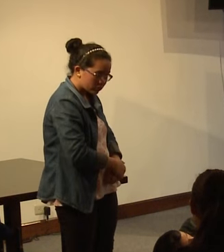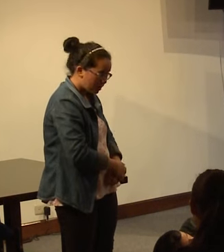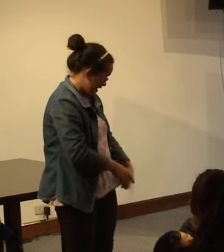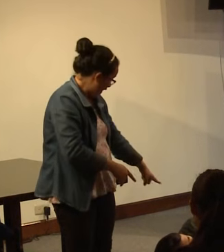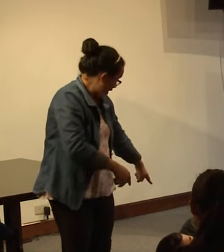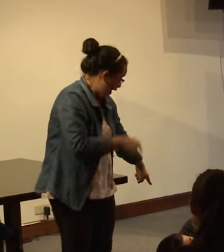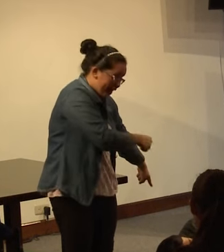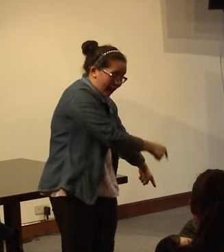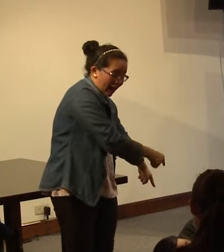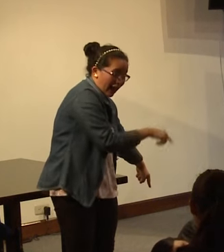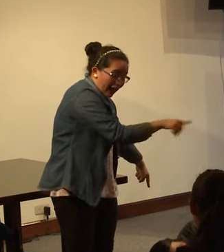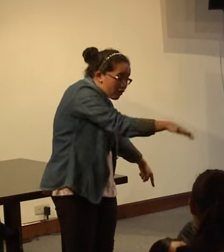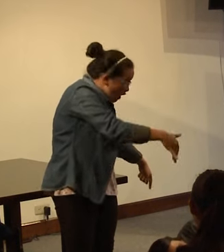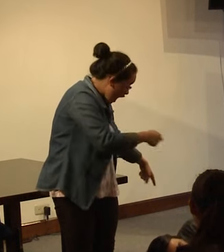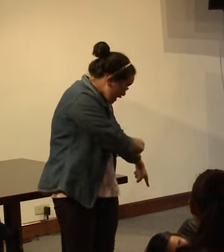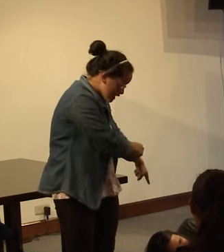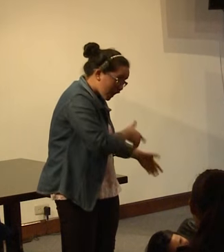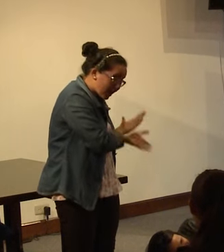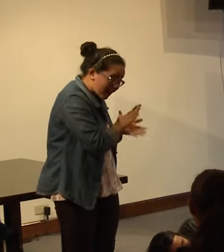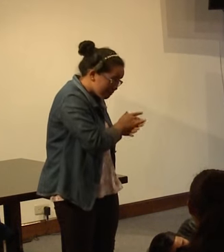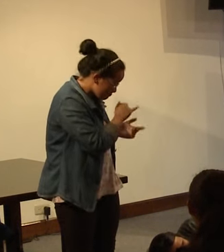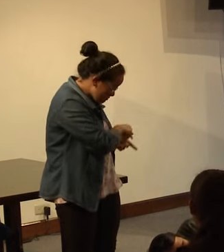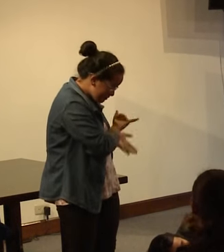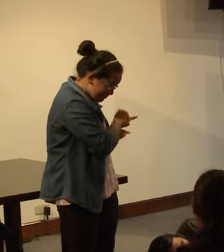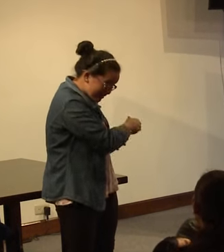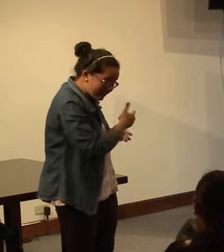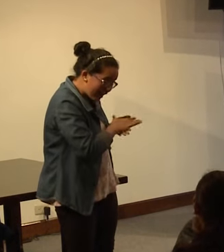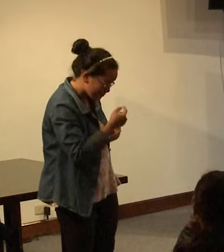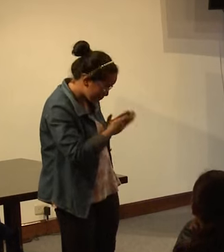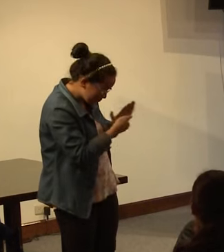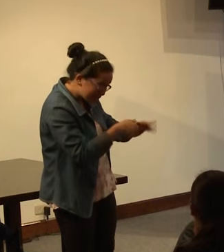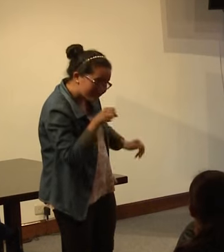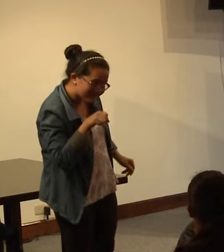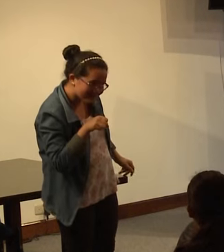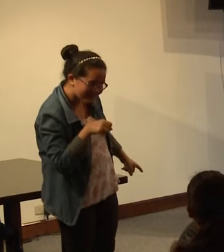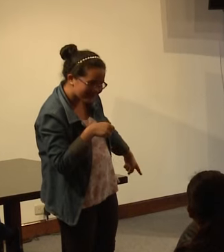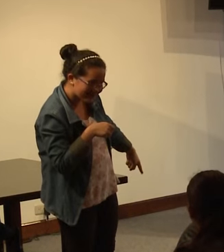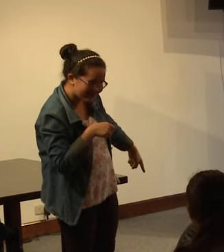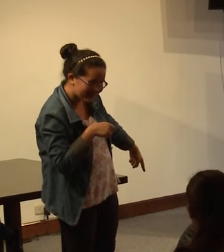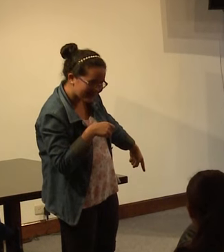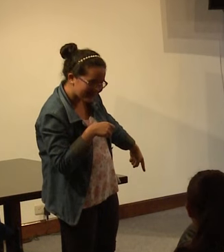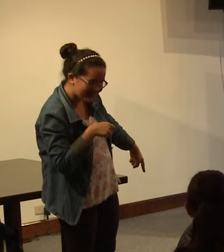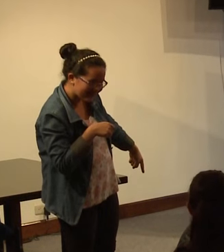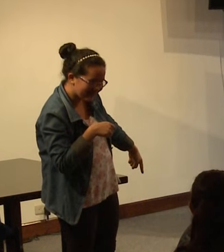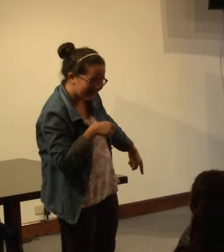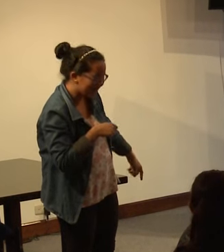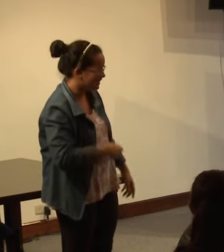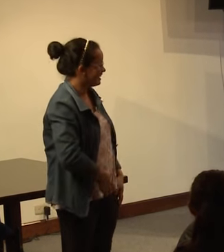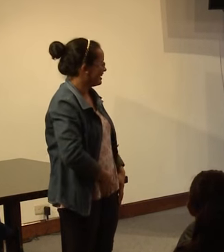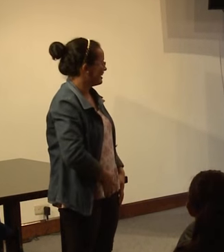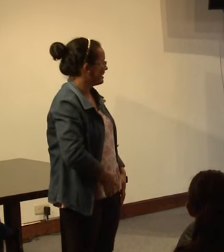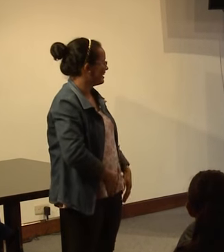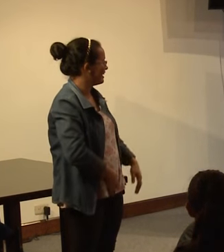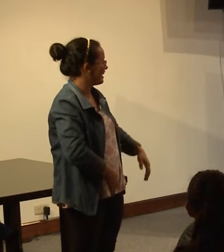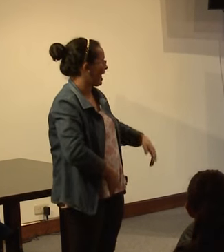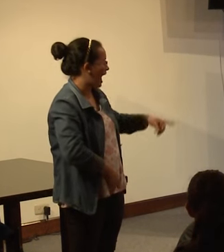Cuadro. Mírala bien. ¿Quietos ahí ustedes? Entonces ahora yo les voy a mostrar el cuadro. Y les voy a contar la historia de este